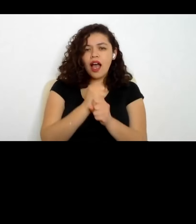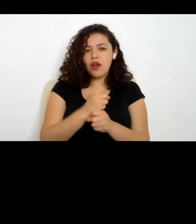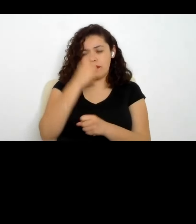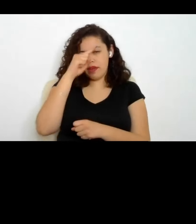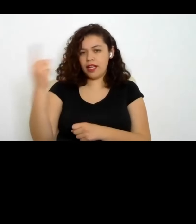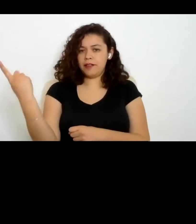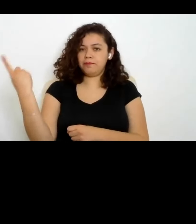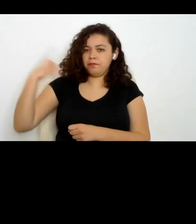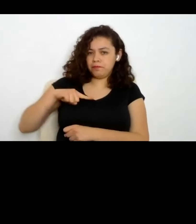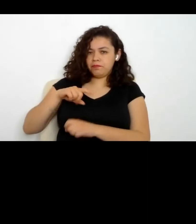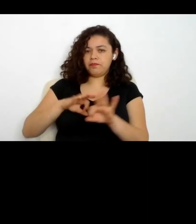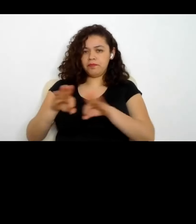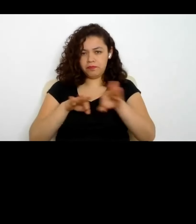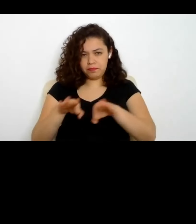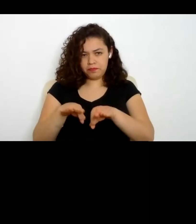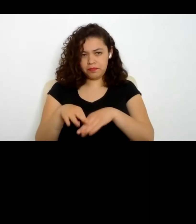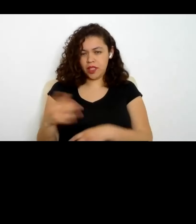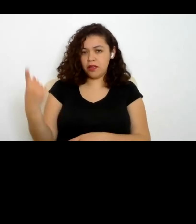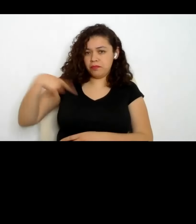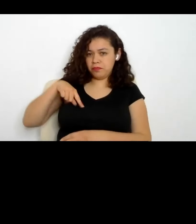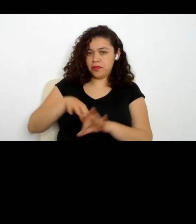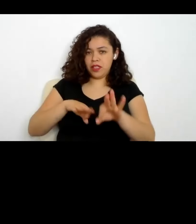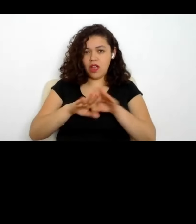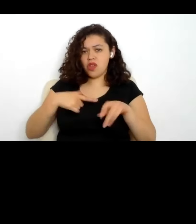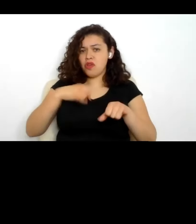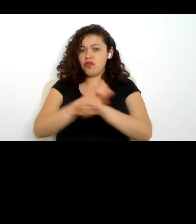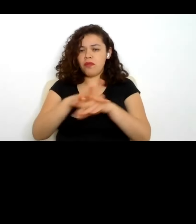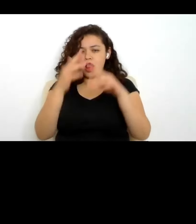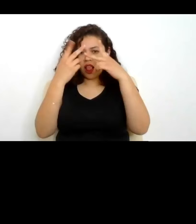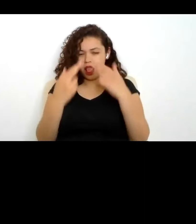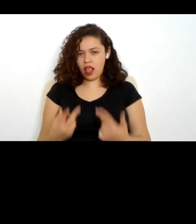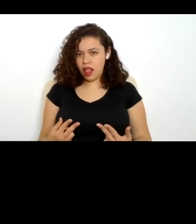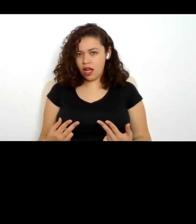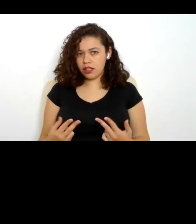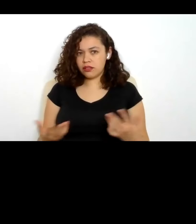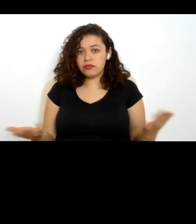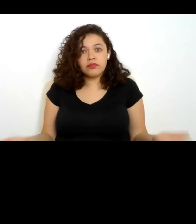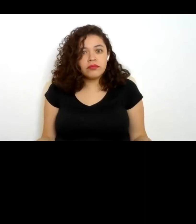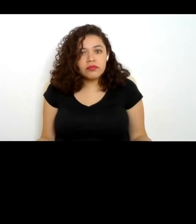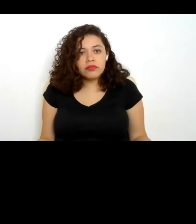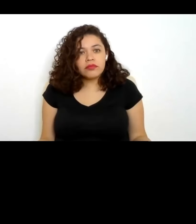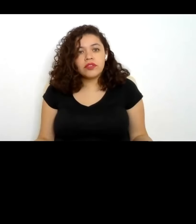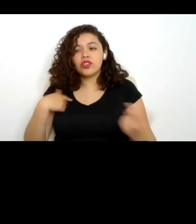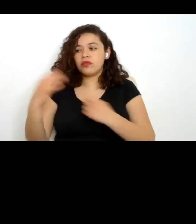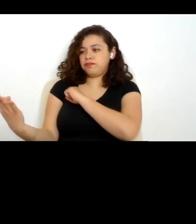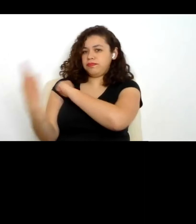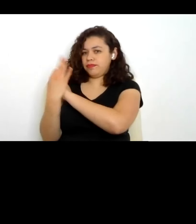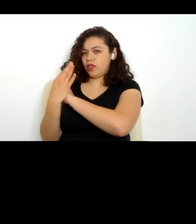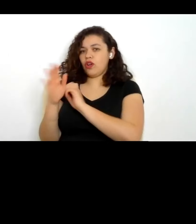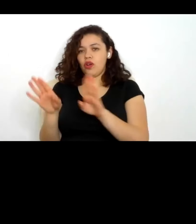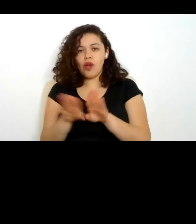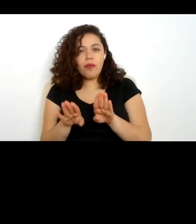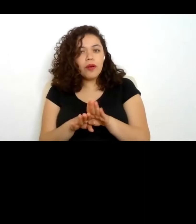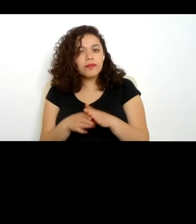demandarme laboralmente. Y si me demanda laboralmente y yo ya destruí todos sus datos, ¿cómo me voy a defender? Entonces,